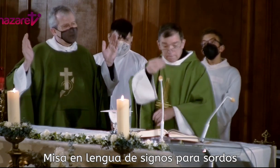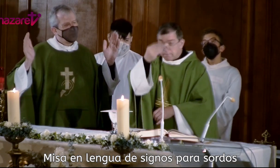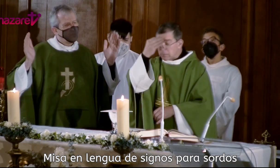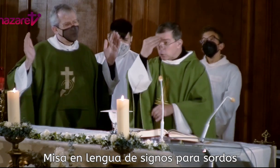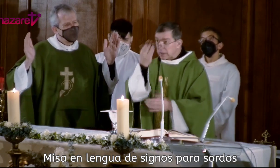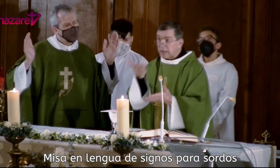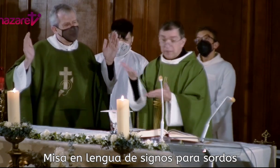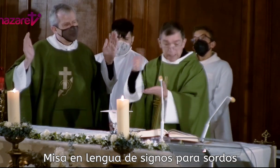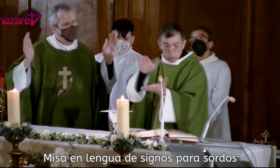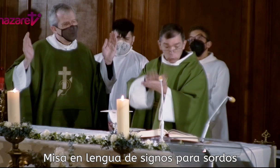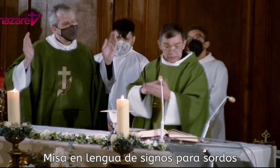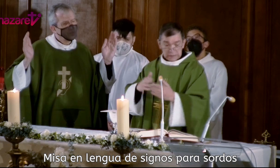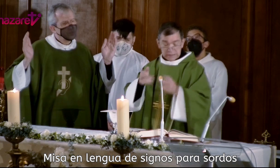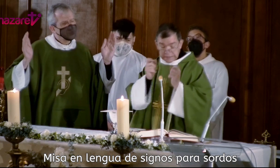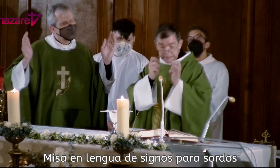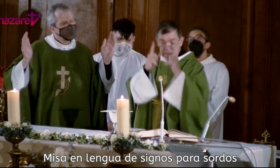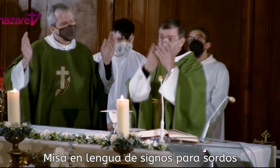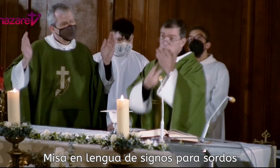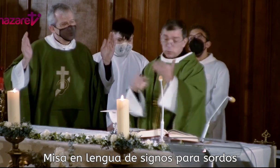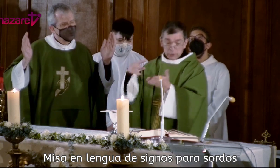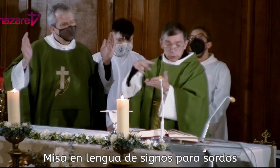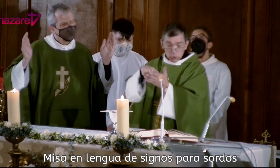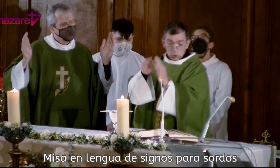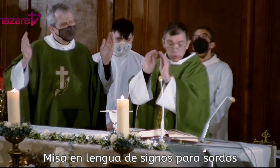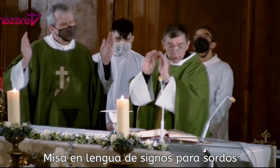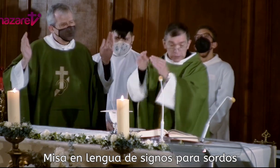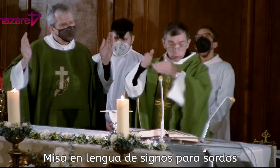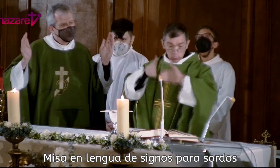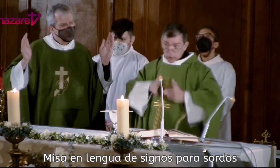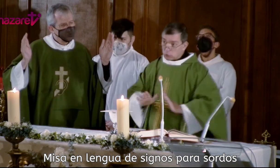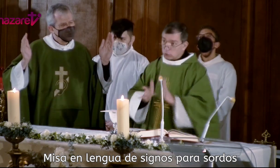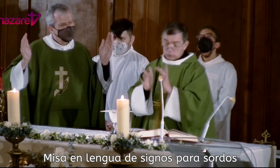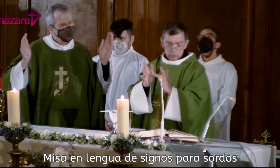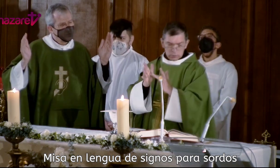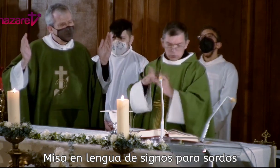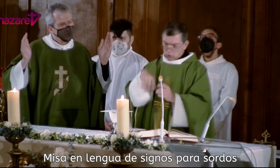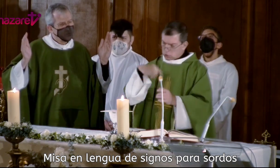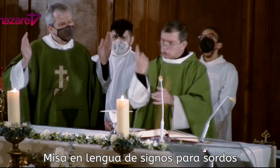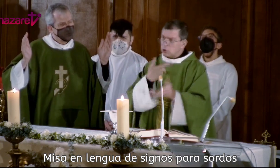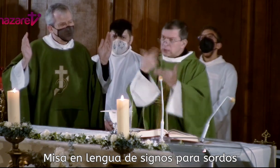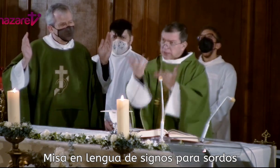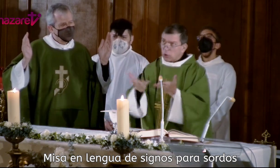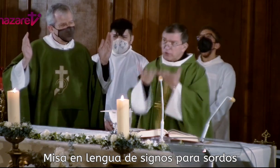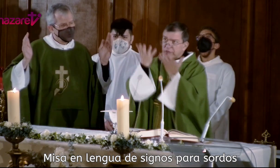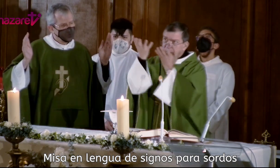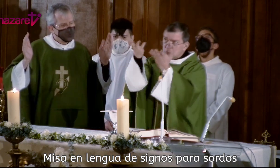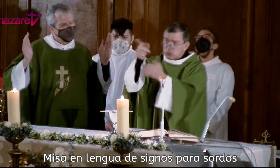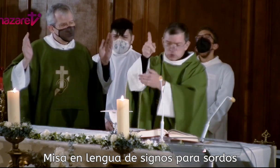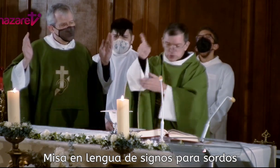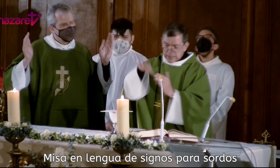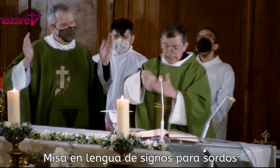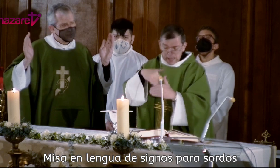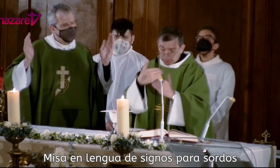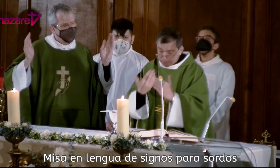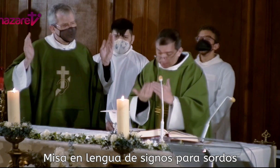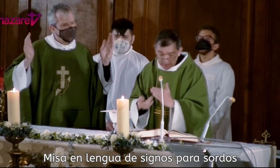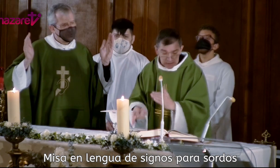memoria de la muerte y resurrección de tu Hijo, Te ofrecemos el pan de